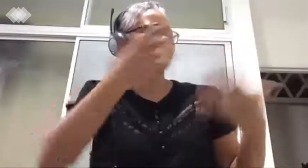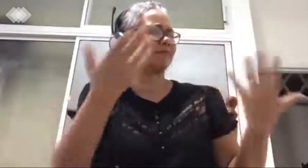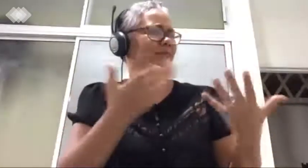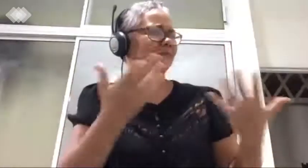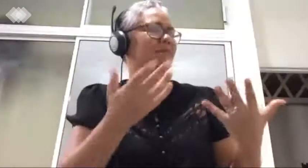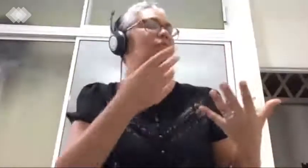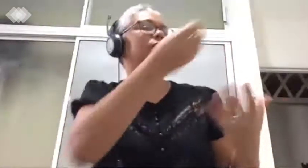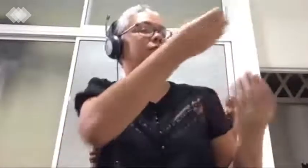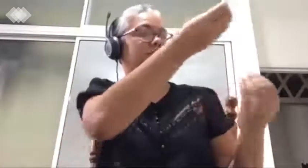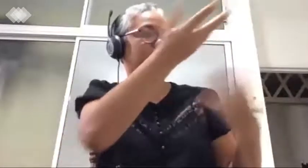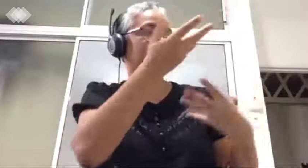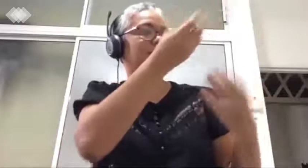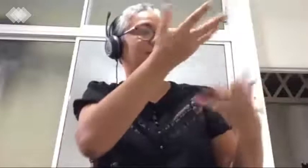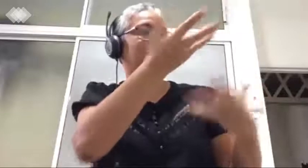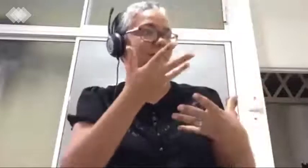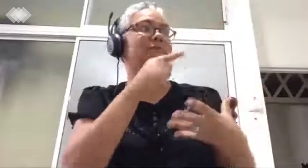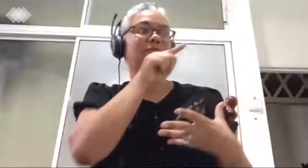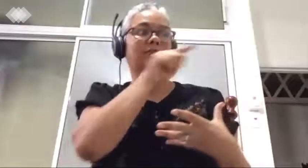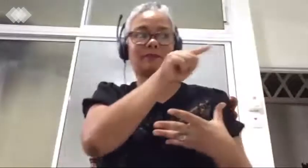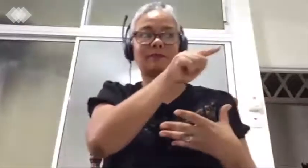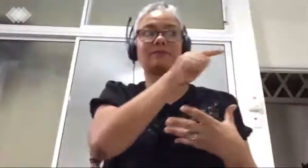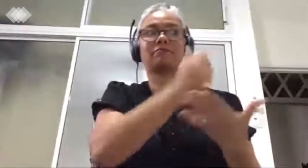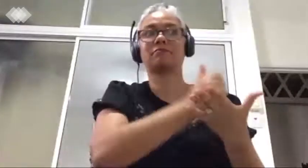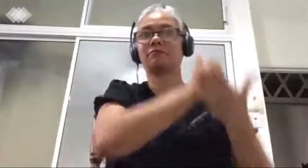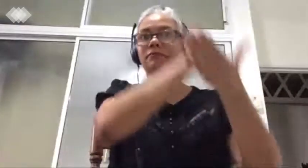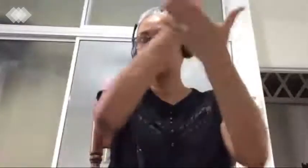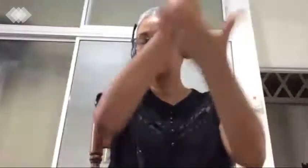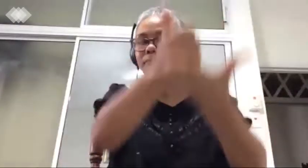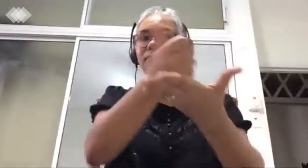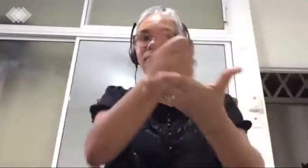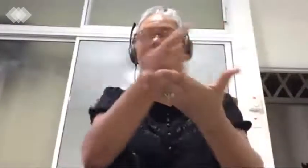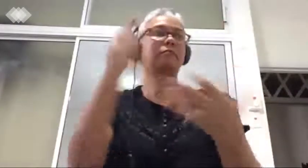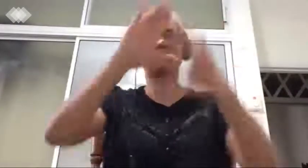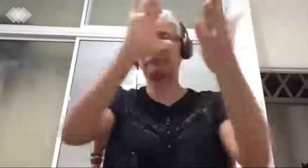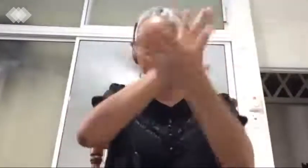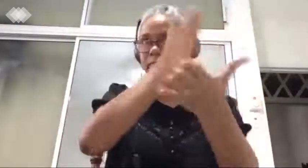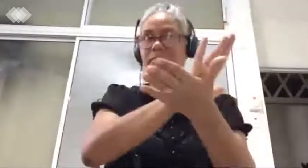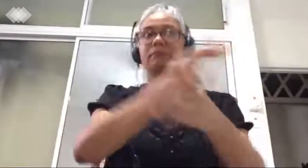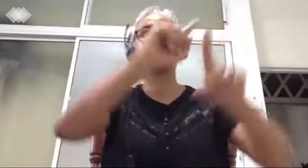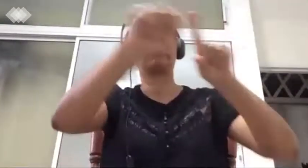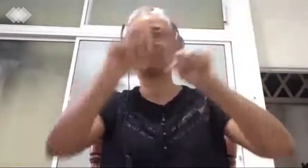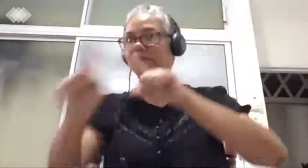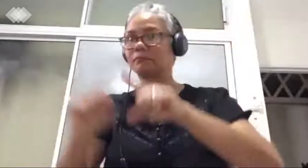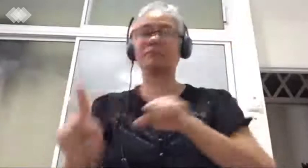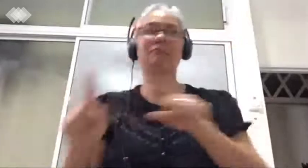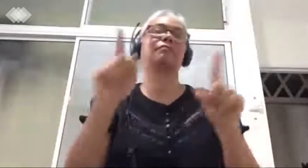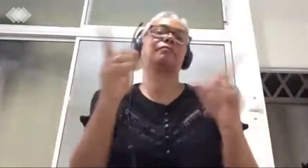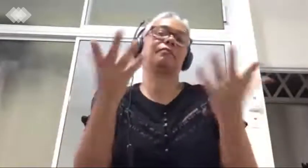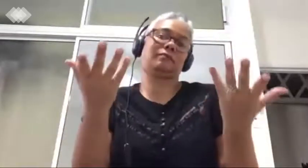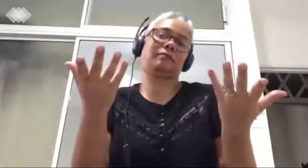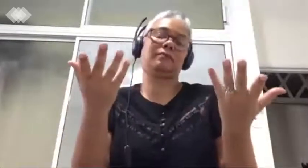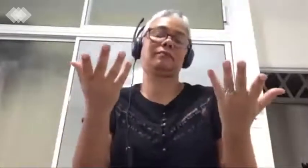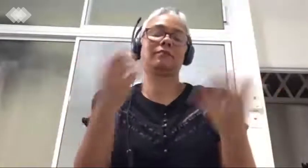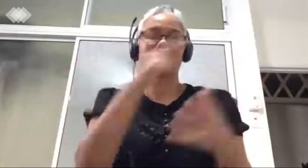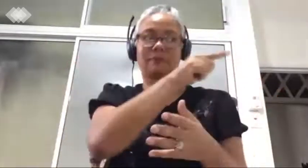el tema educativo como orientadores, trabajamos en el MINER y